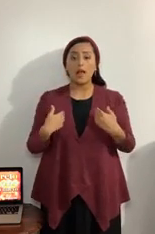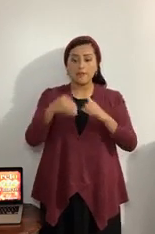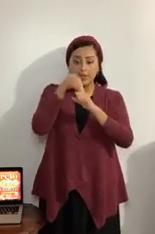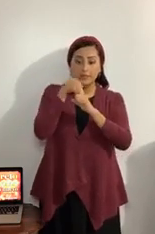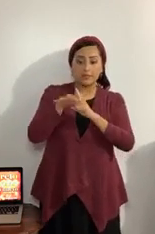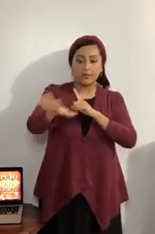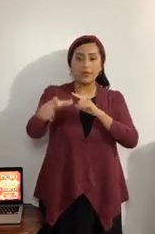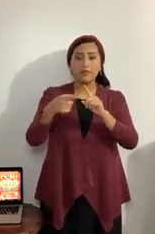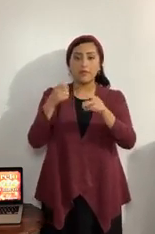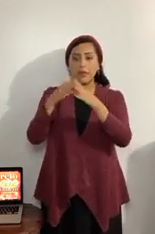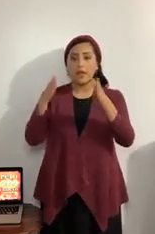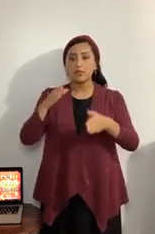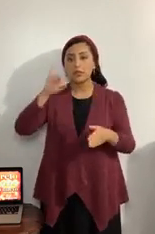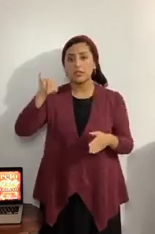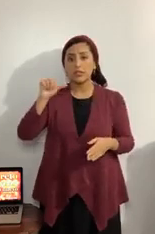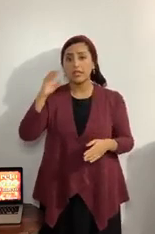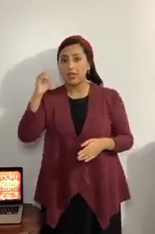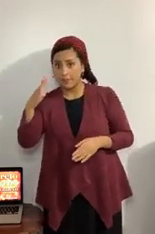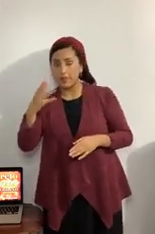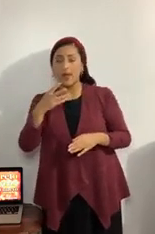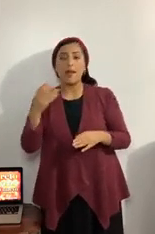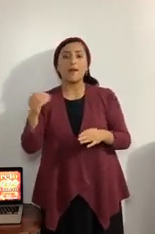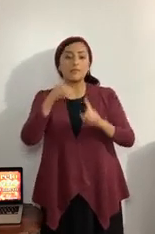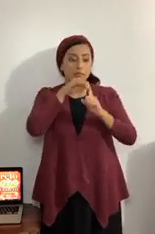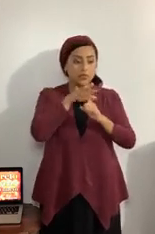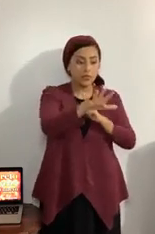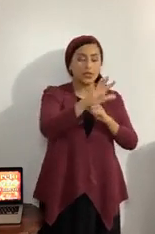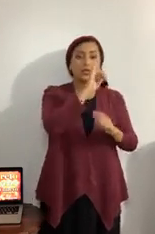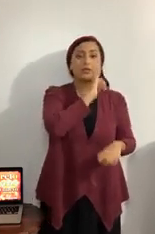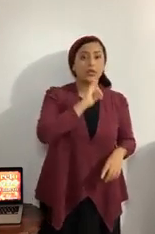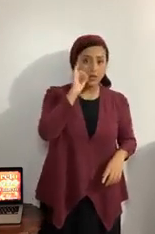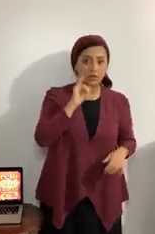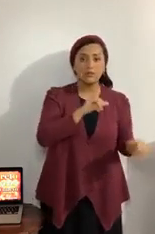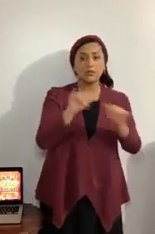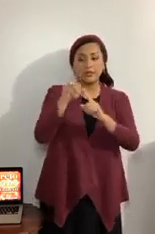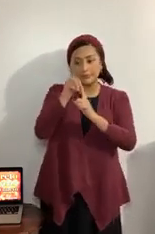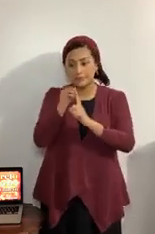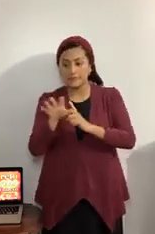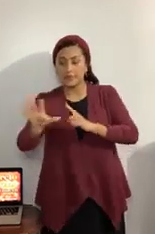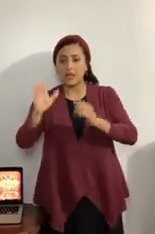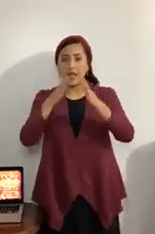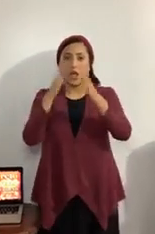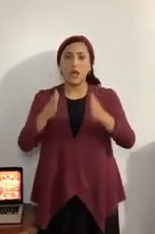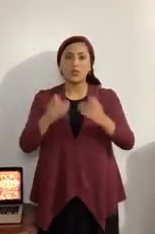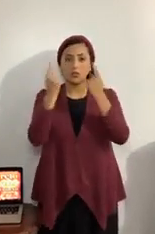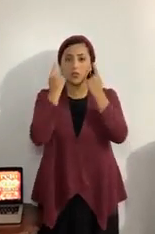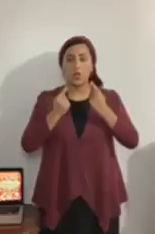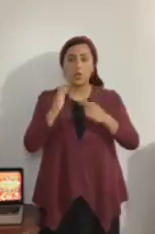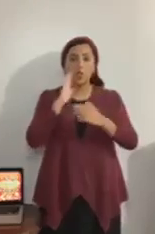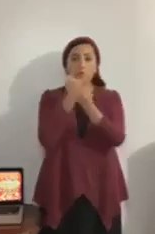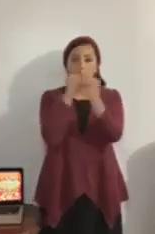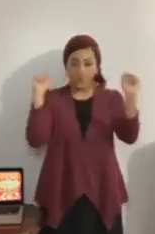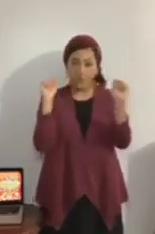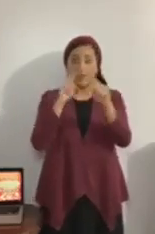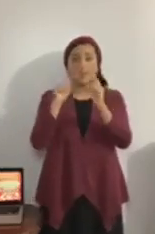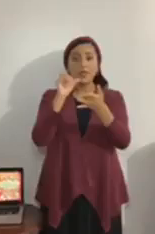Jacob, de descendencia de la casa de Israel, descendencia de la casa de Judá, que va a ser salva. Pero esa descendencia solamente